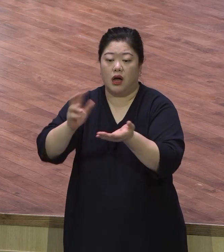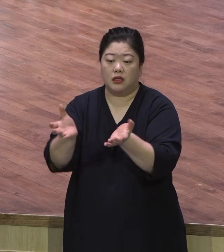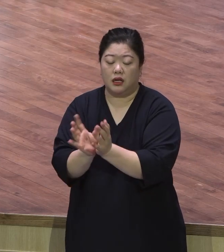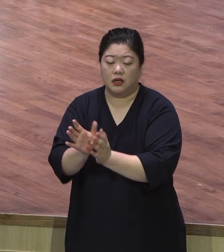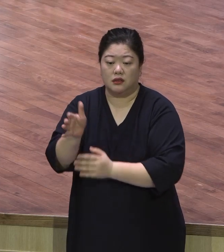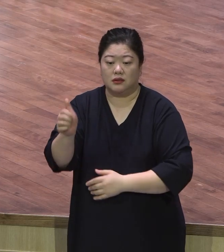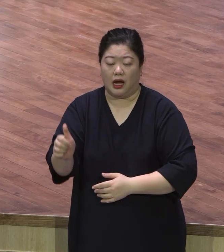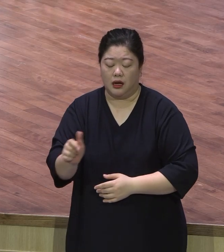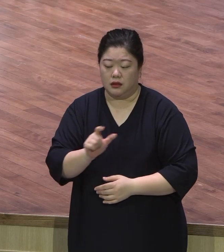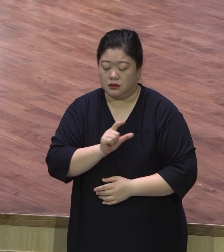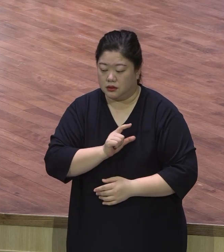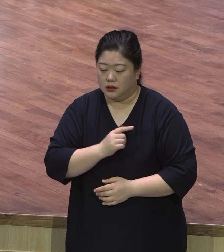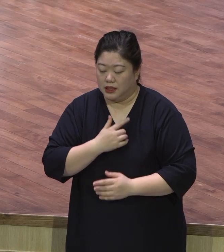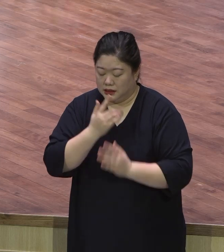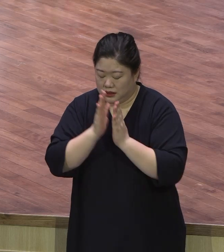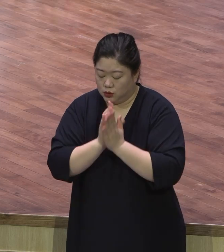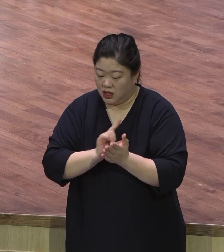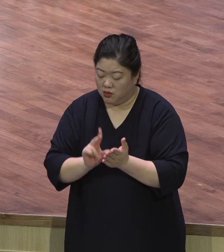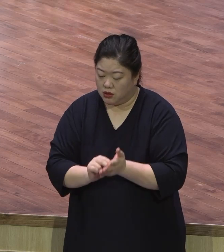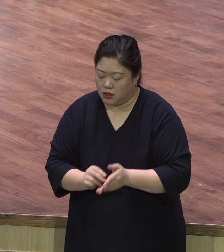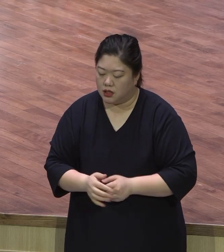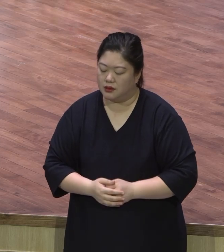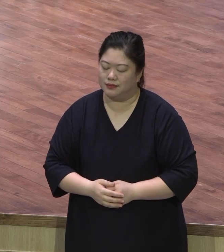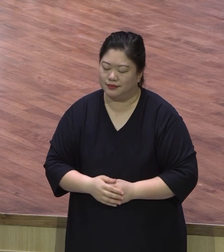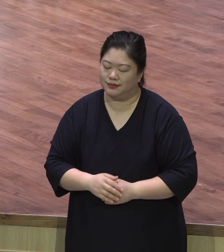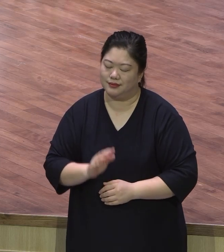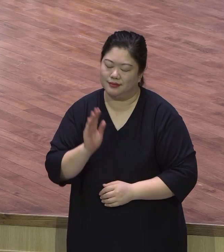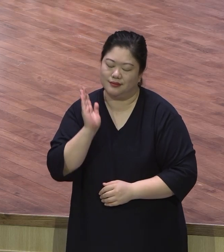힘차게 여러분 자동심도 없습니까